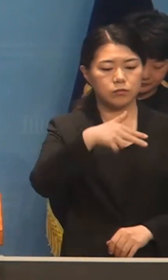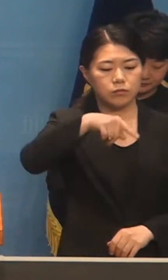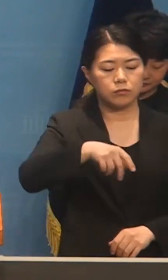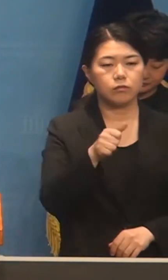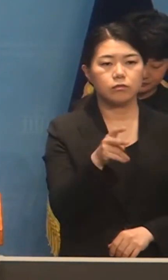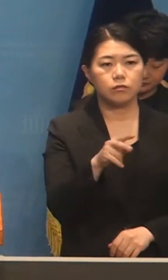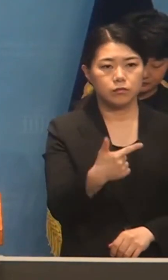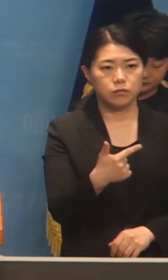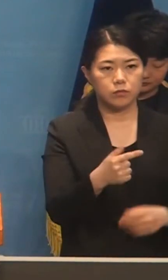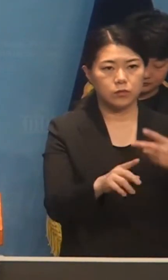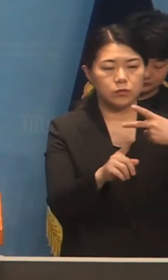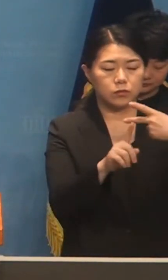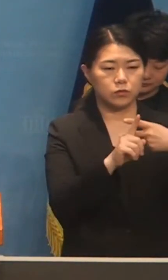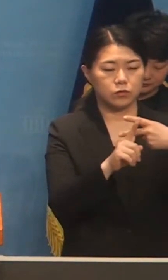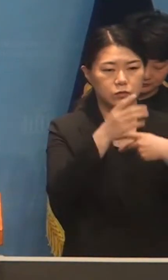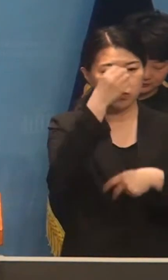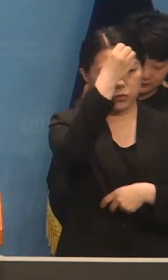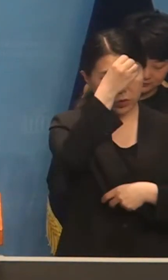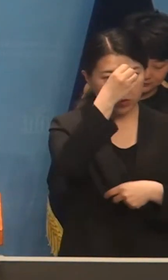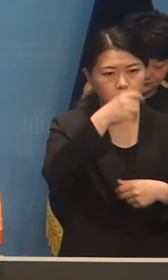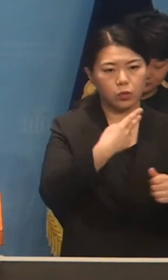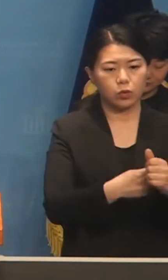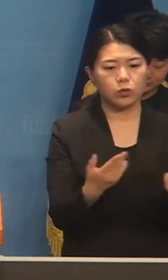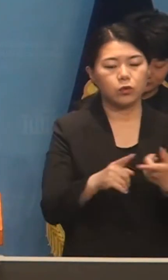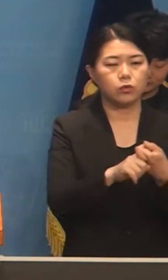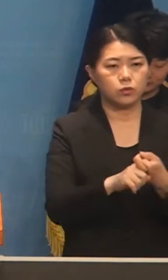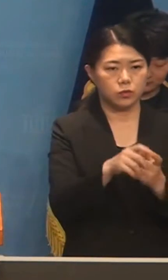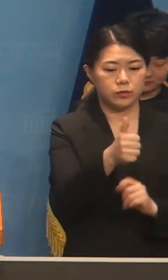원주현 중동교사노조 위원장님 오셨습니다.